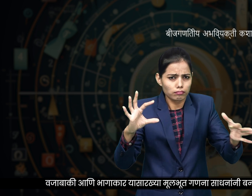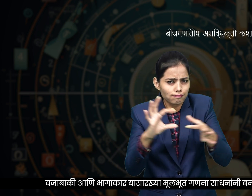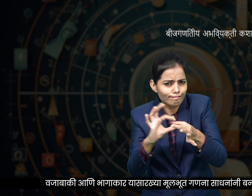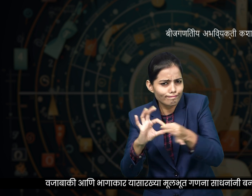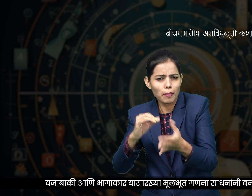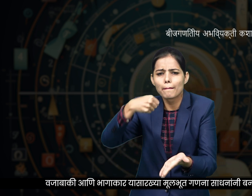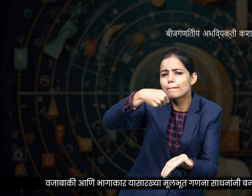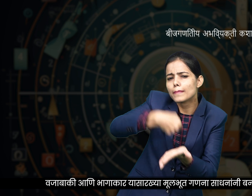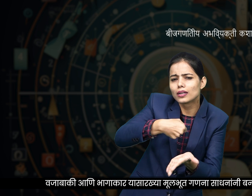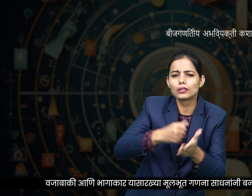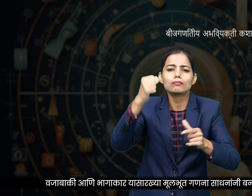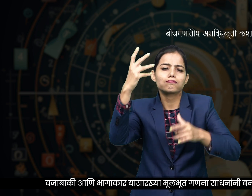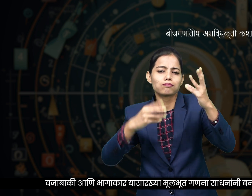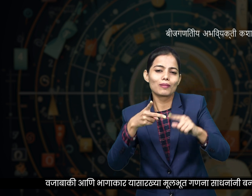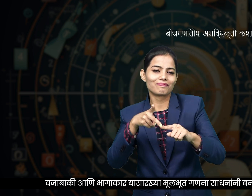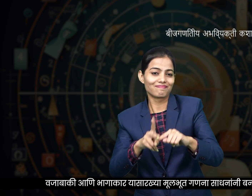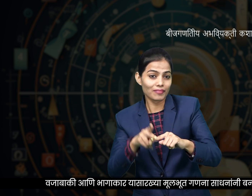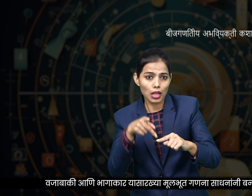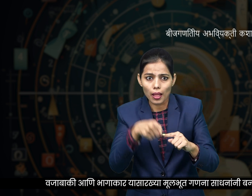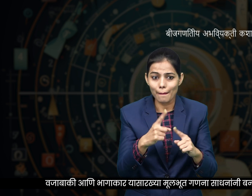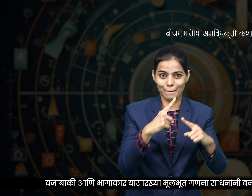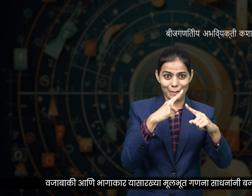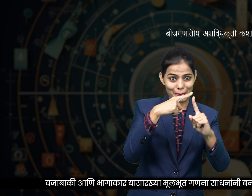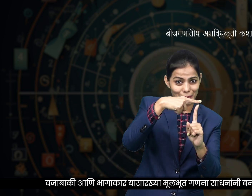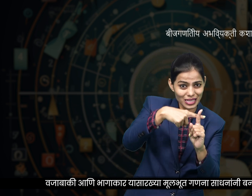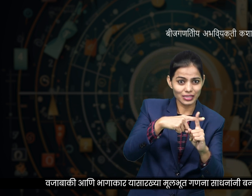साधनांनी बनलेली असतात.